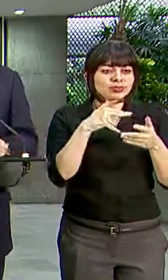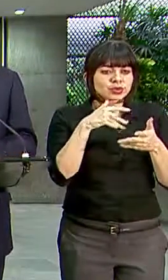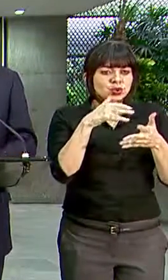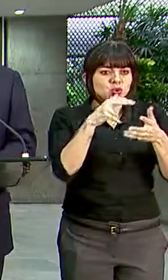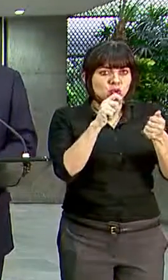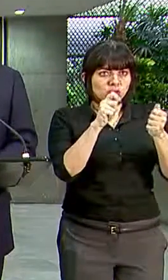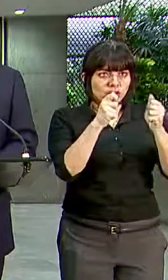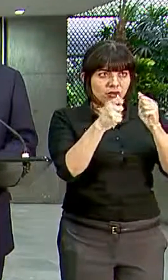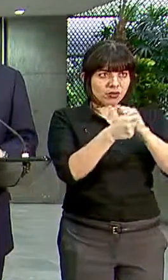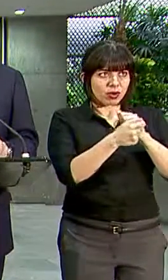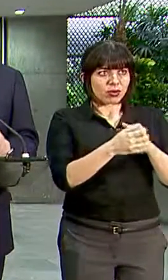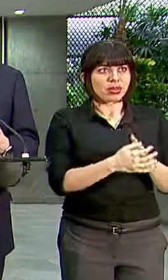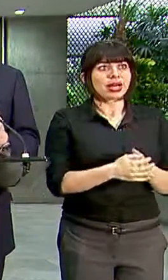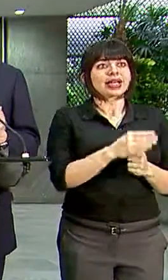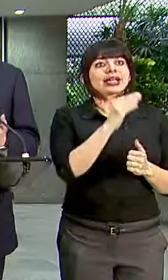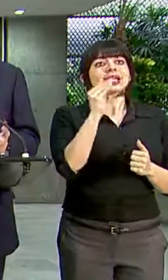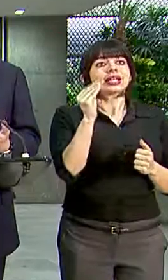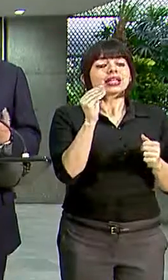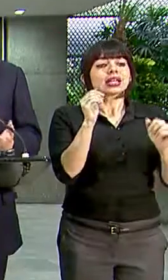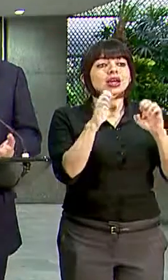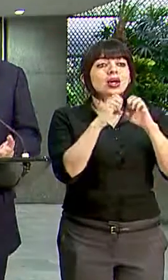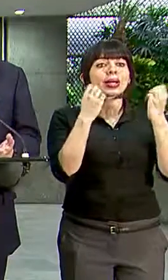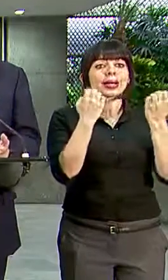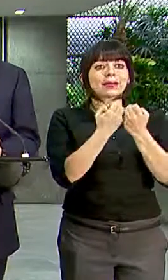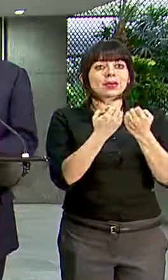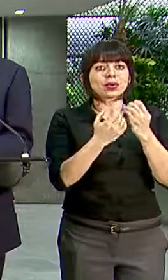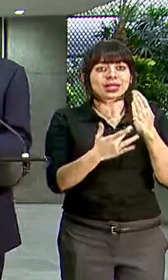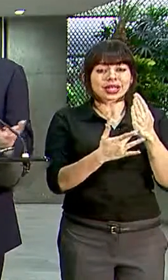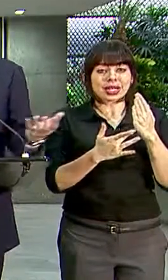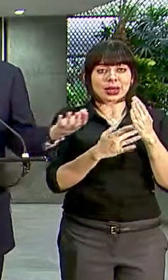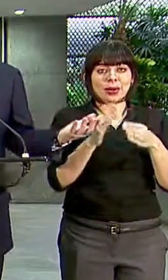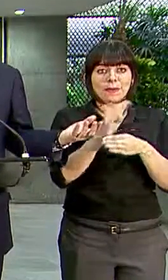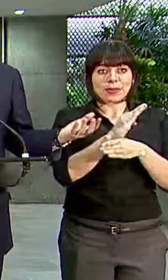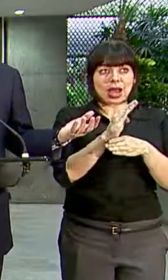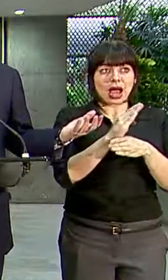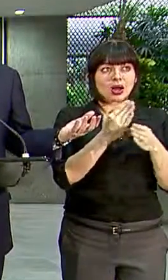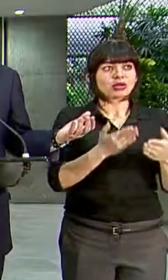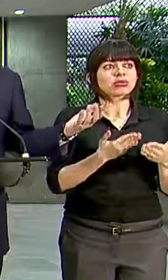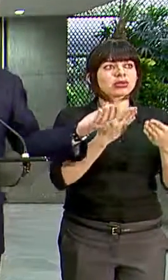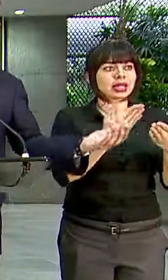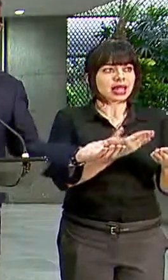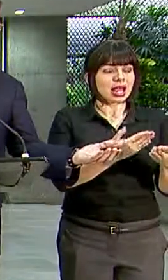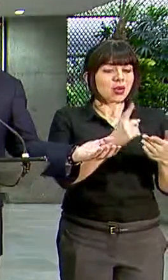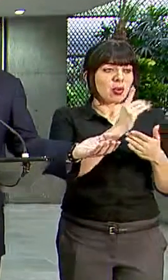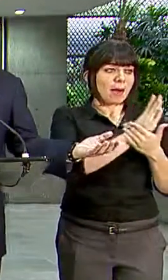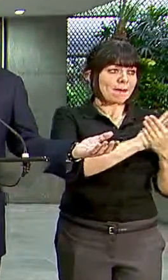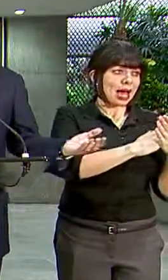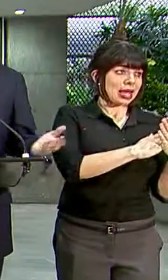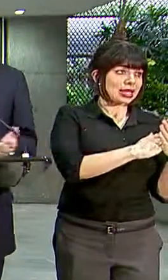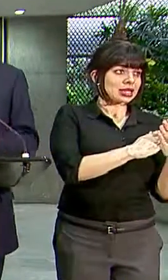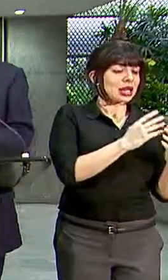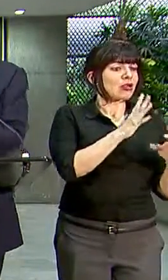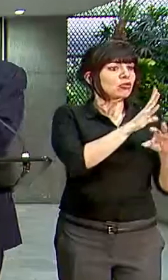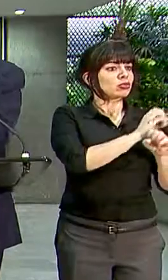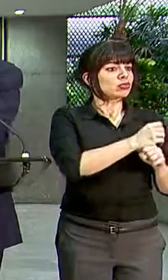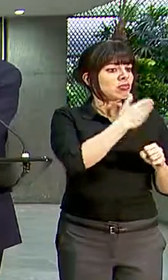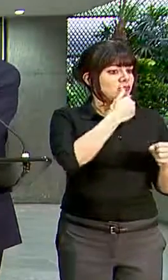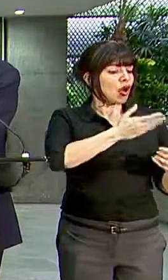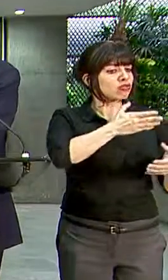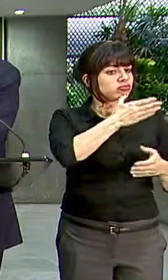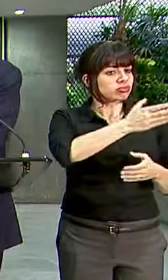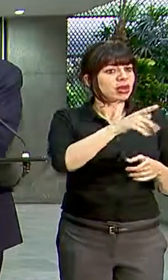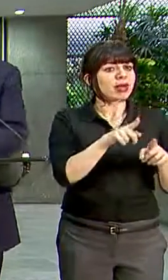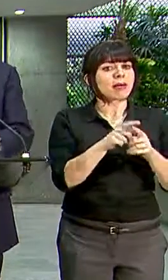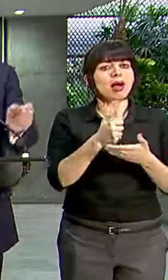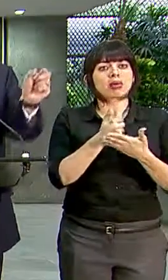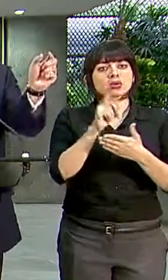de la reforma y con los equipos técnicos del banco proveer de una parte las mejores prácticas, de otro